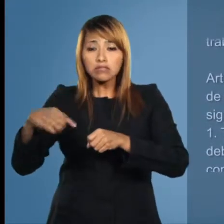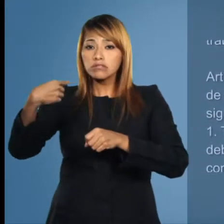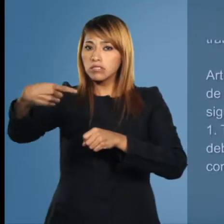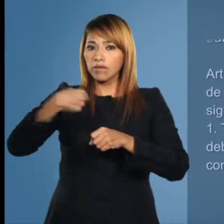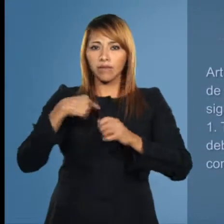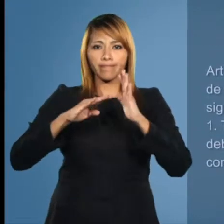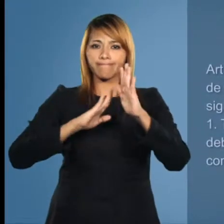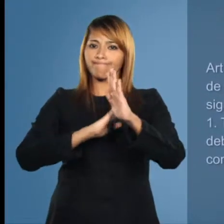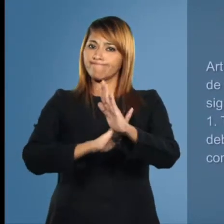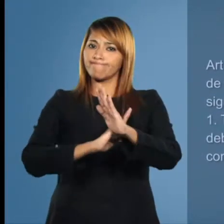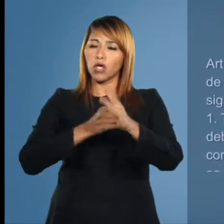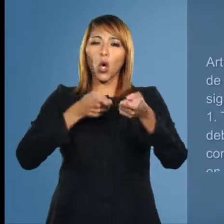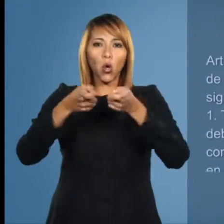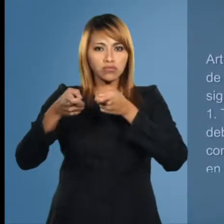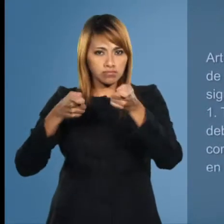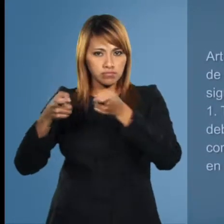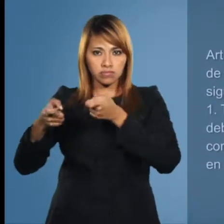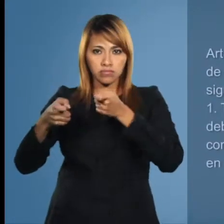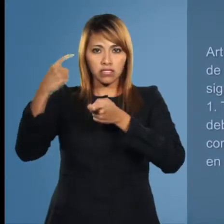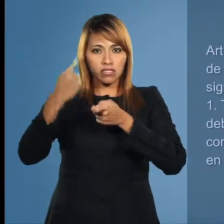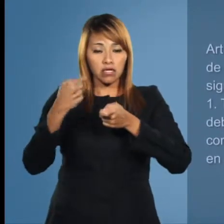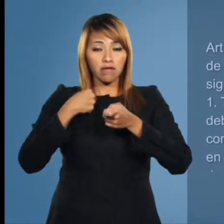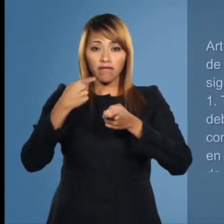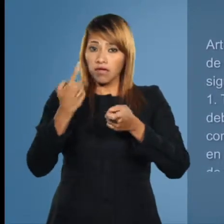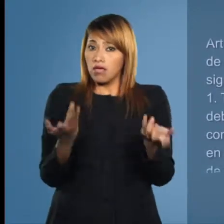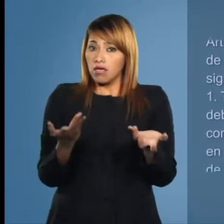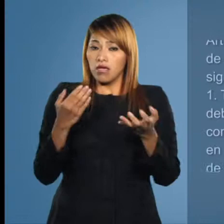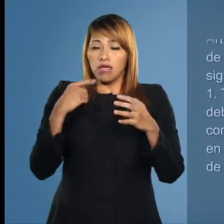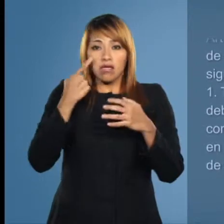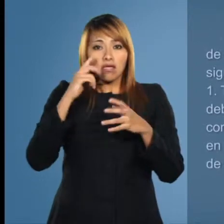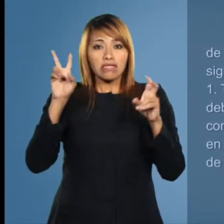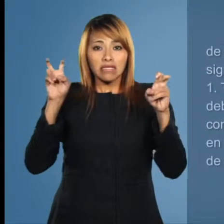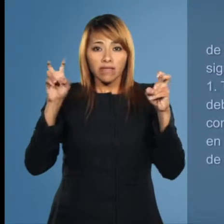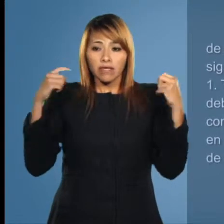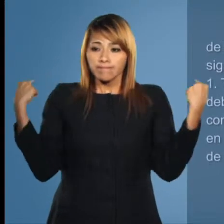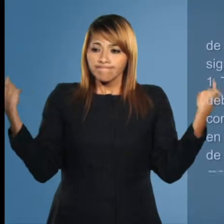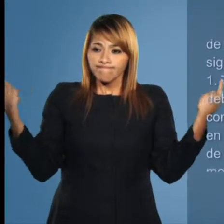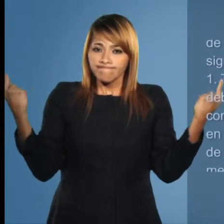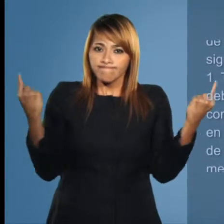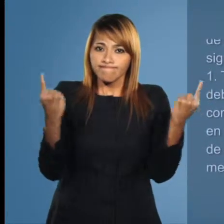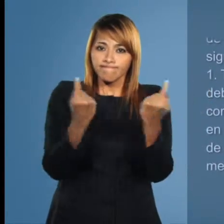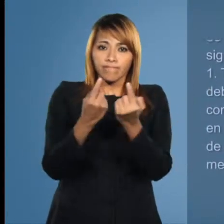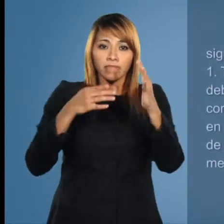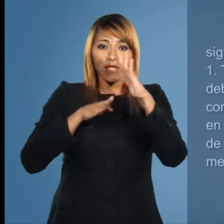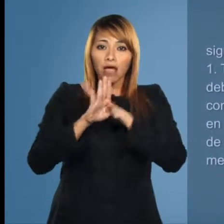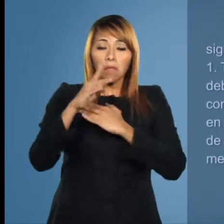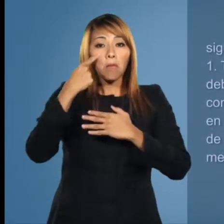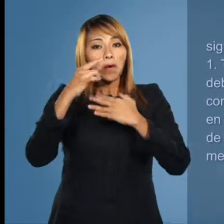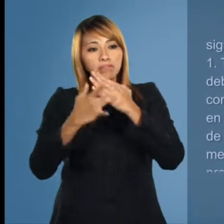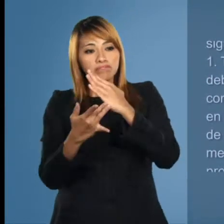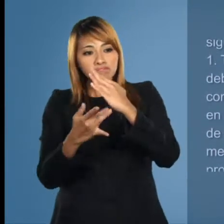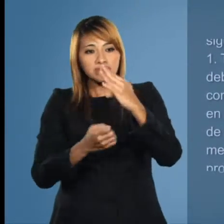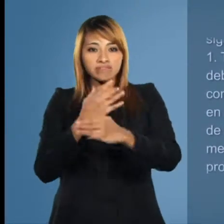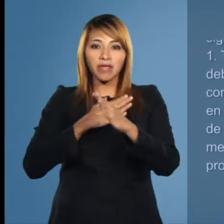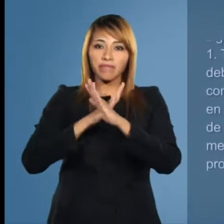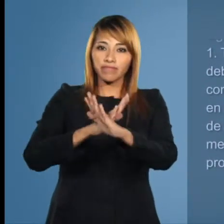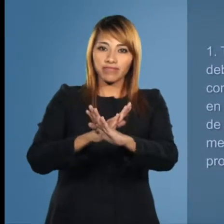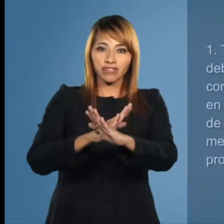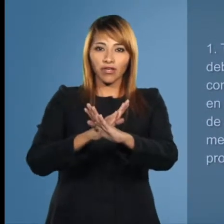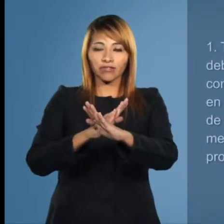ser prevenido y controlado, preferentemente en la fuente y en el ambiente de trabajo, a través de medios técnicos de protección